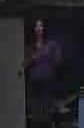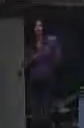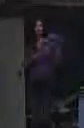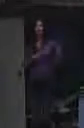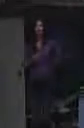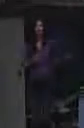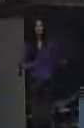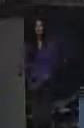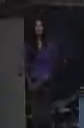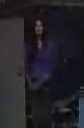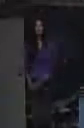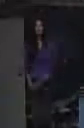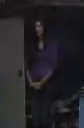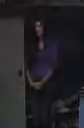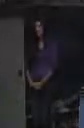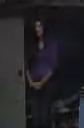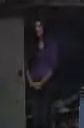foi.